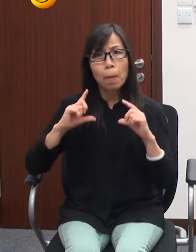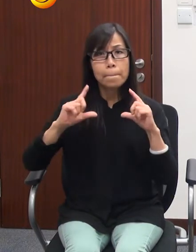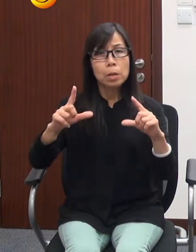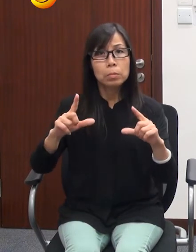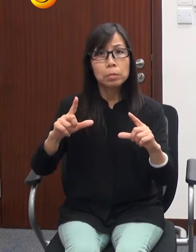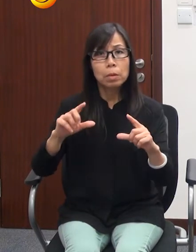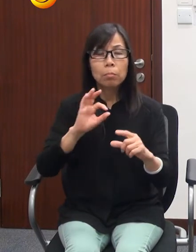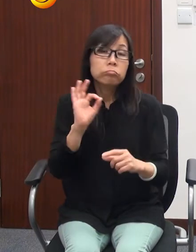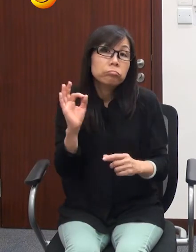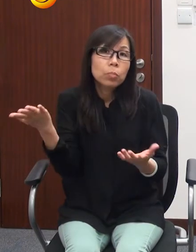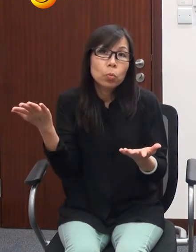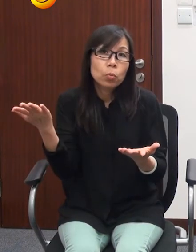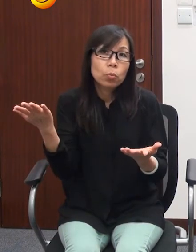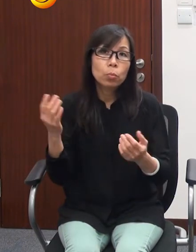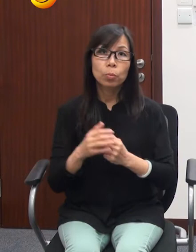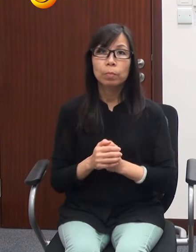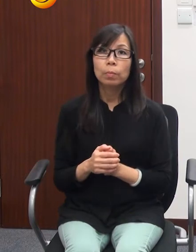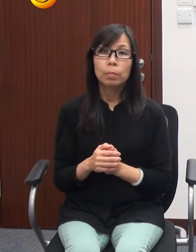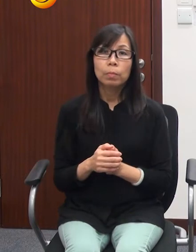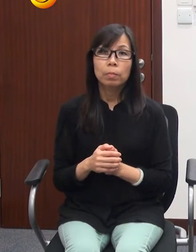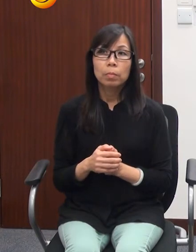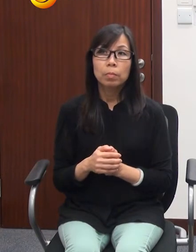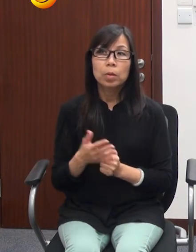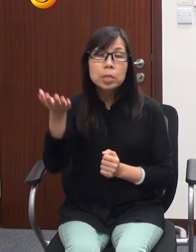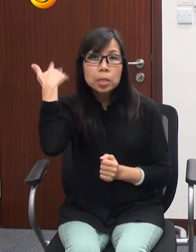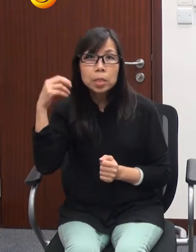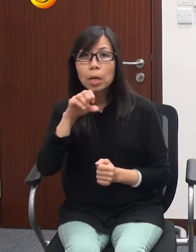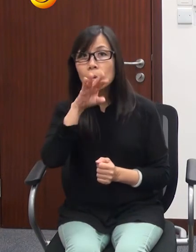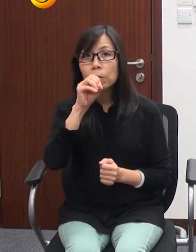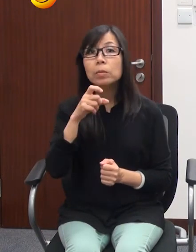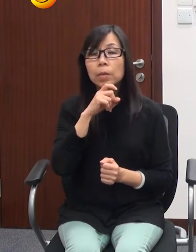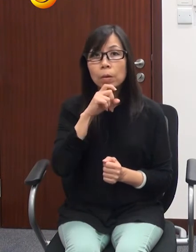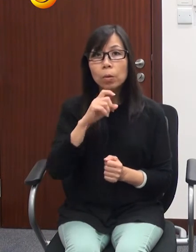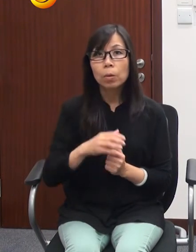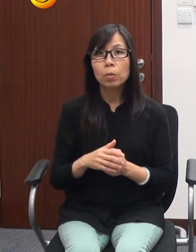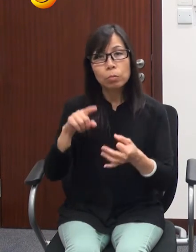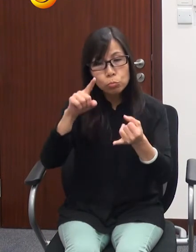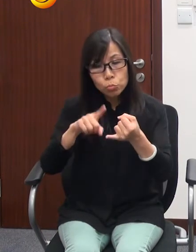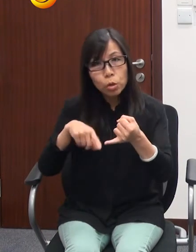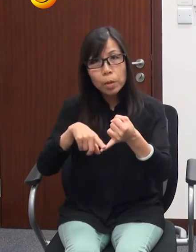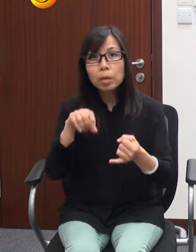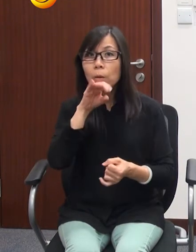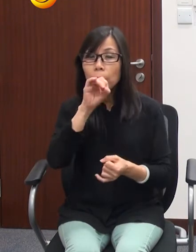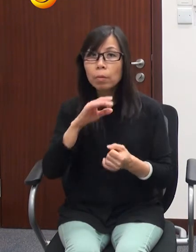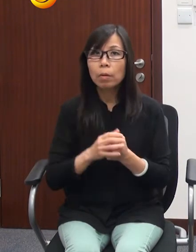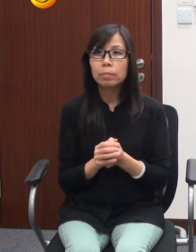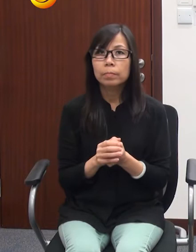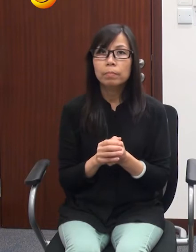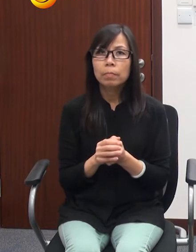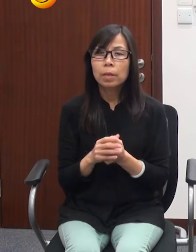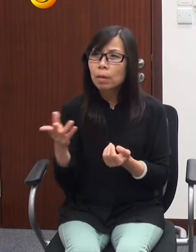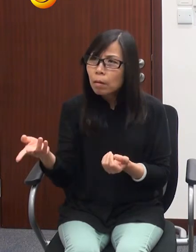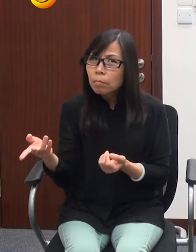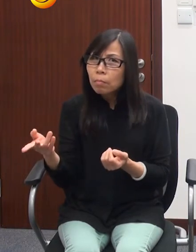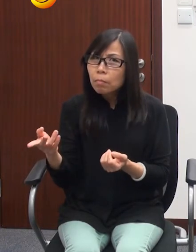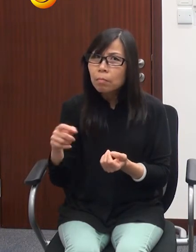又點咧？嗱，佢又講過嘅喎，即係話 佢又提過臨尾。 咁如果佢認為咁嘅時候，應該仲喺廣大做